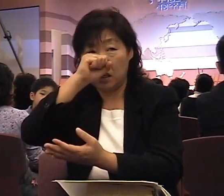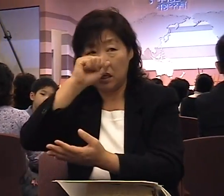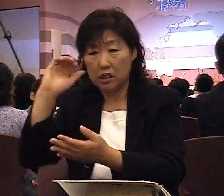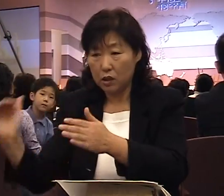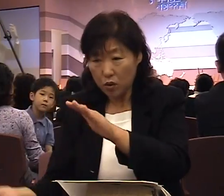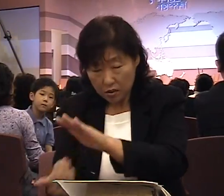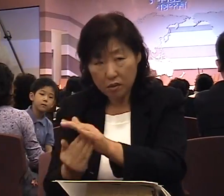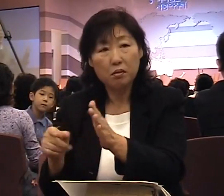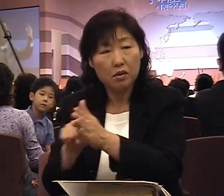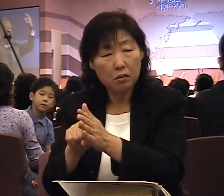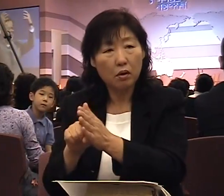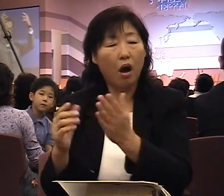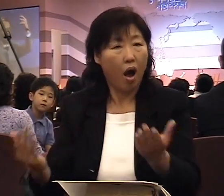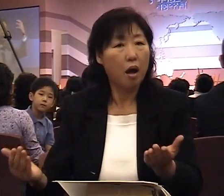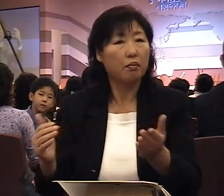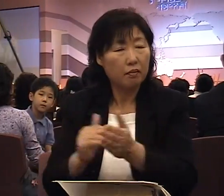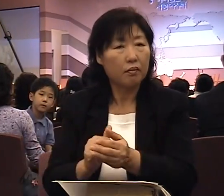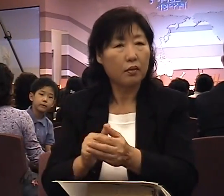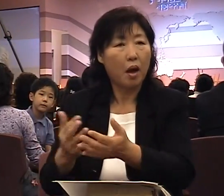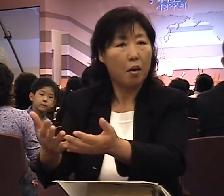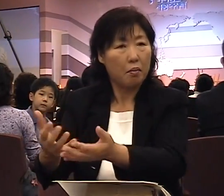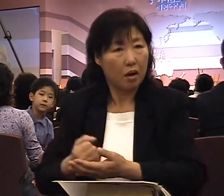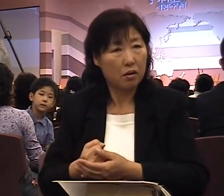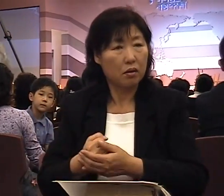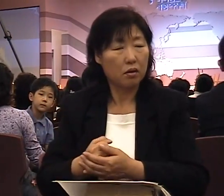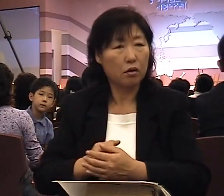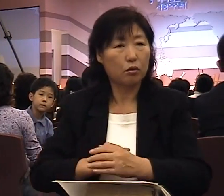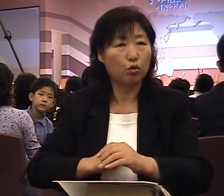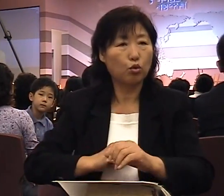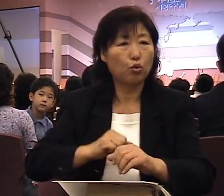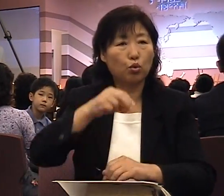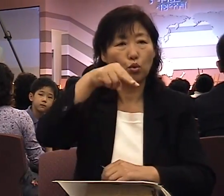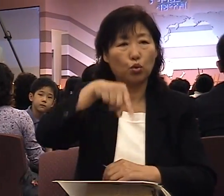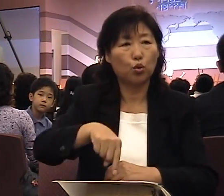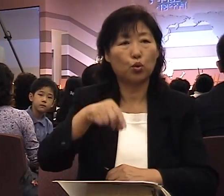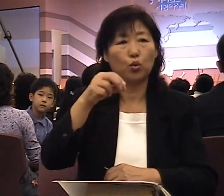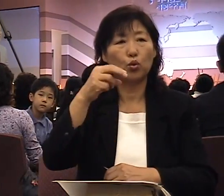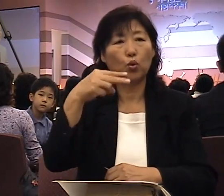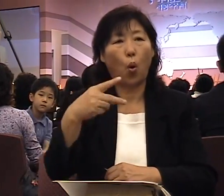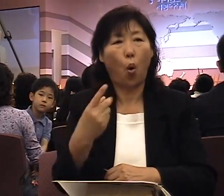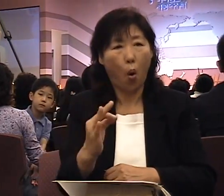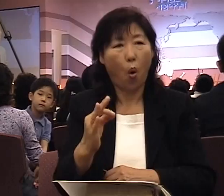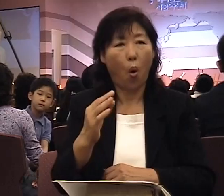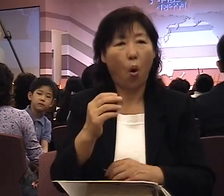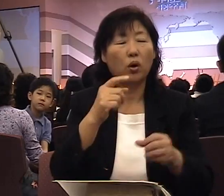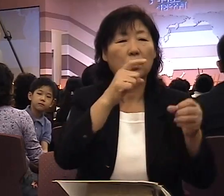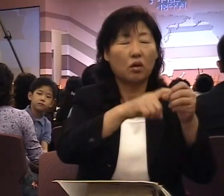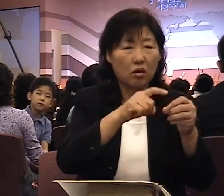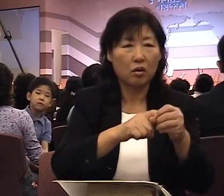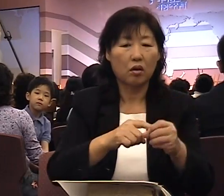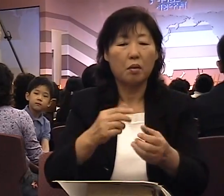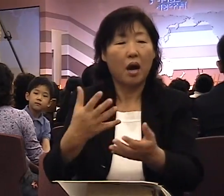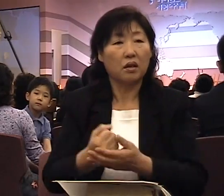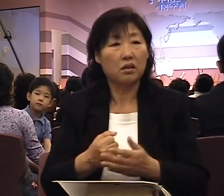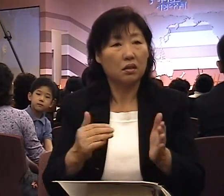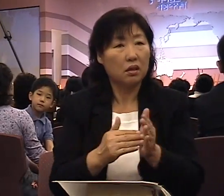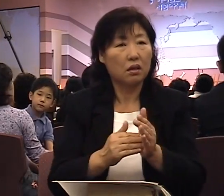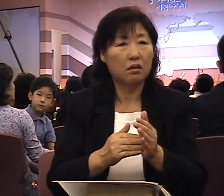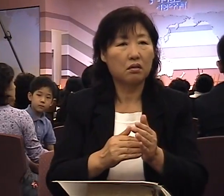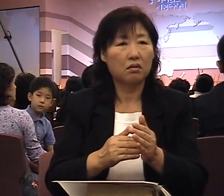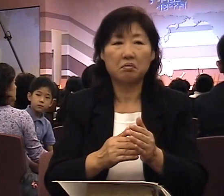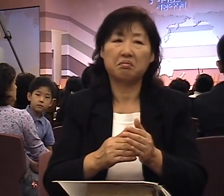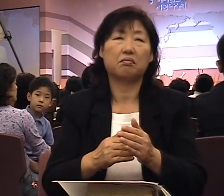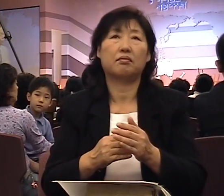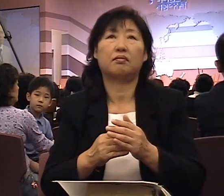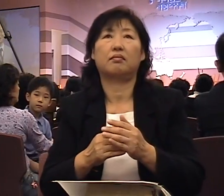줄로 믿습니다. 아멘하고 받아들이는 것은 수동적으로 받아들이는 것인데 거기서 끝난다면 half